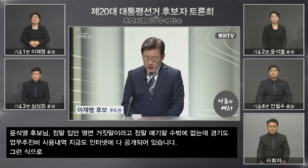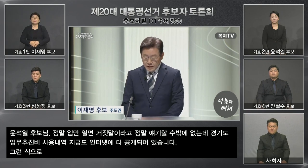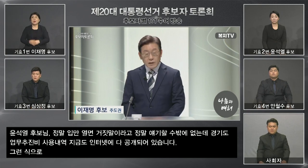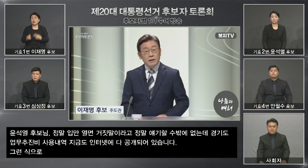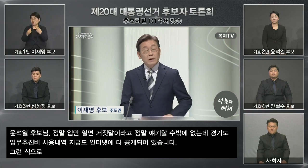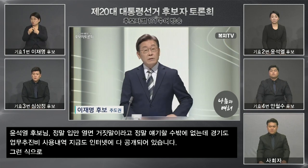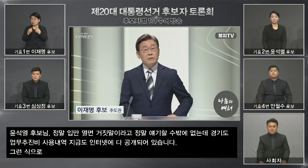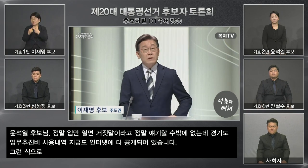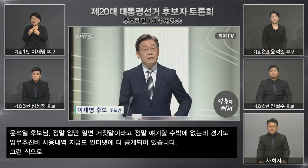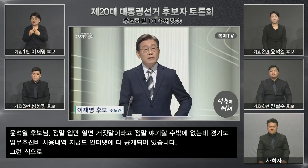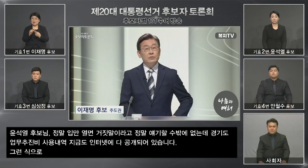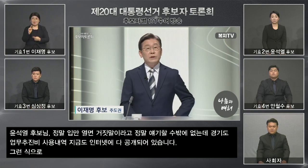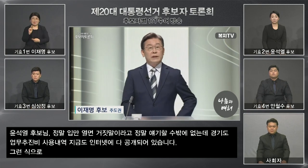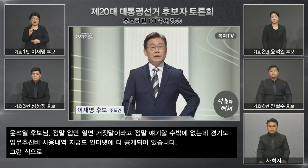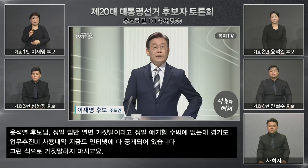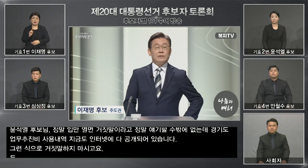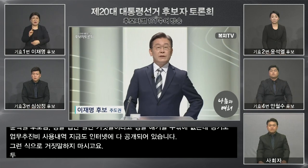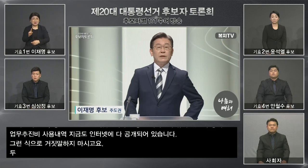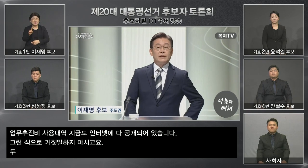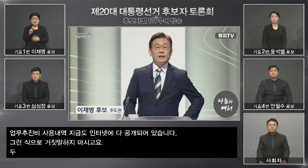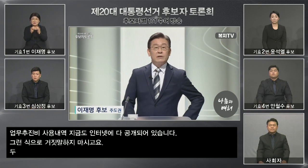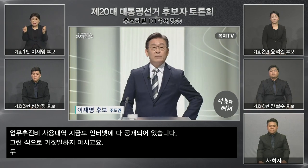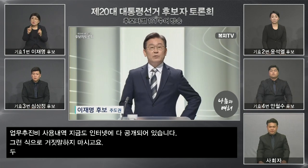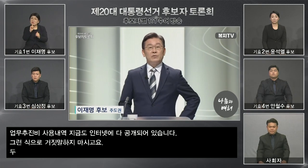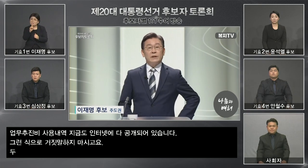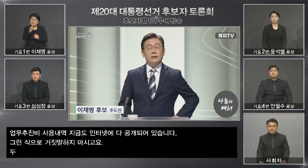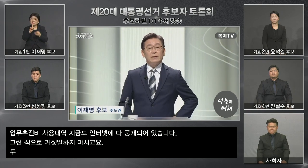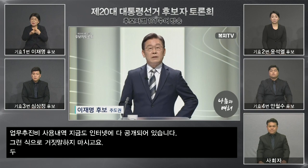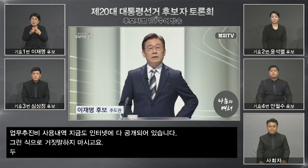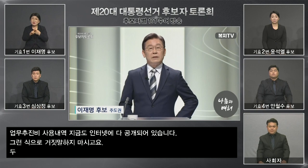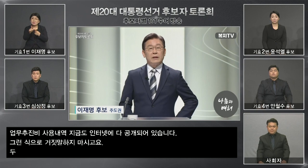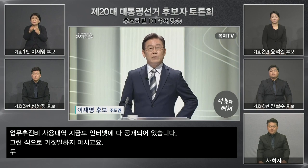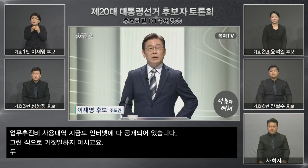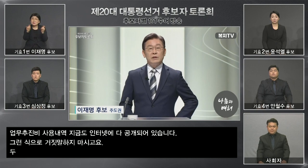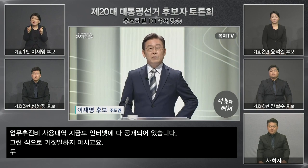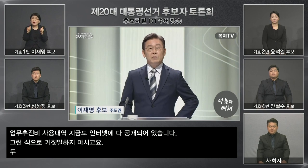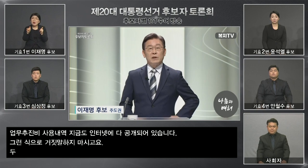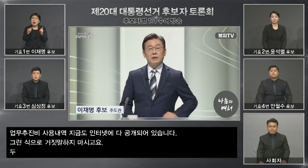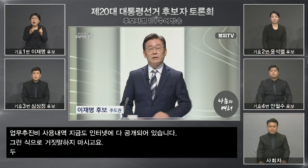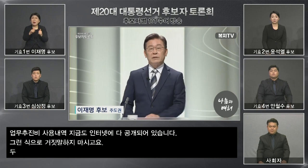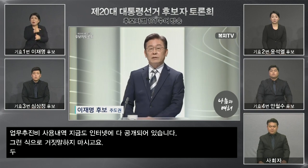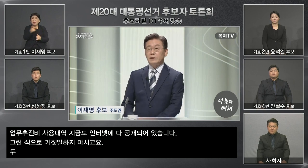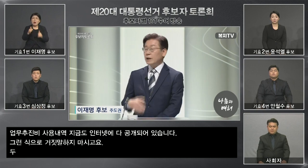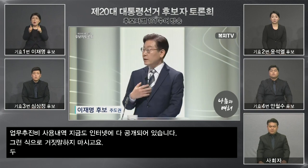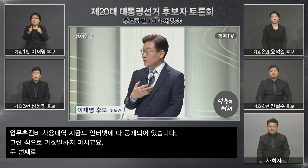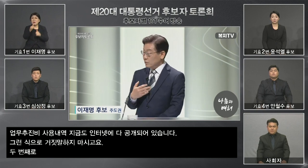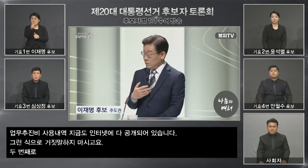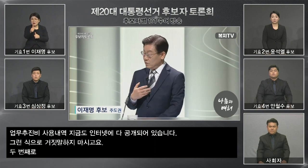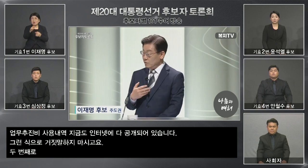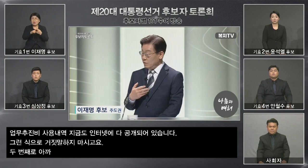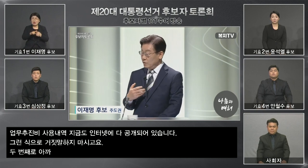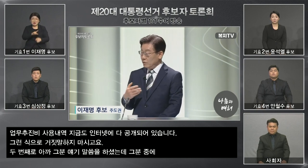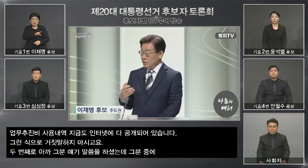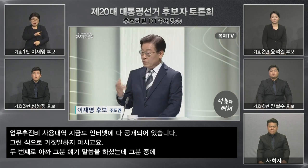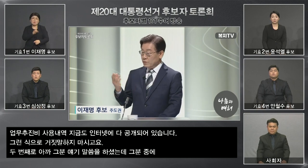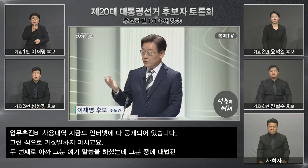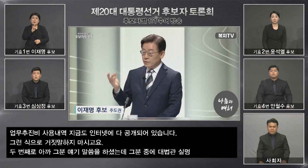두 번째로 아까 그분 얘기 말씀하셨는데 그분 중에 대법관 실명 말하는 거는 제가 아니고